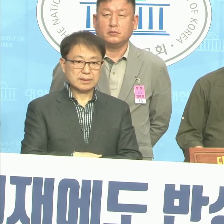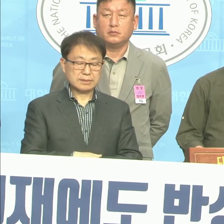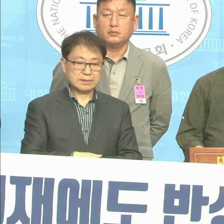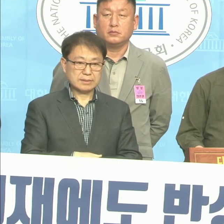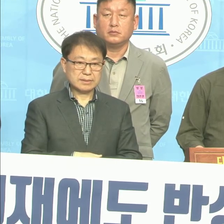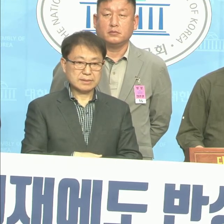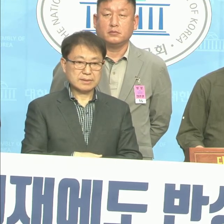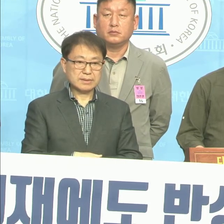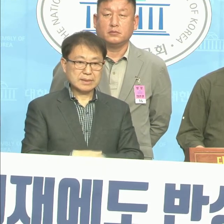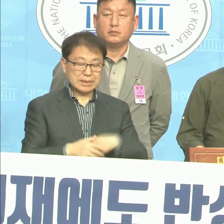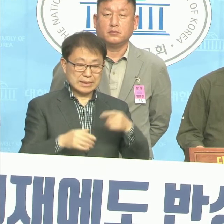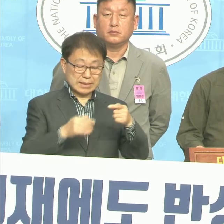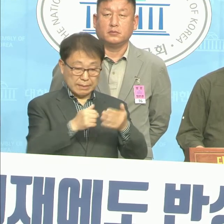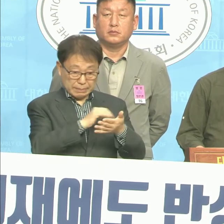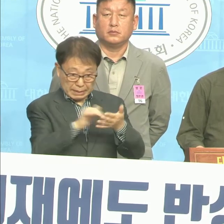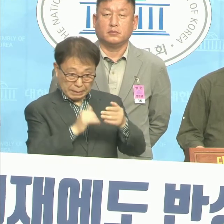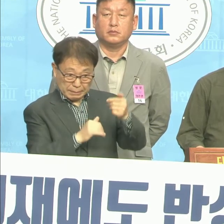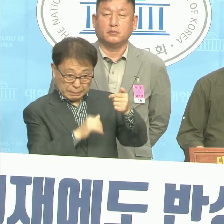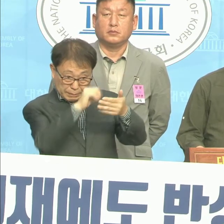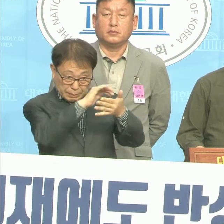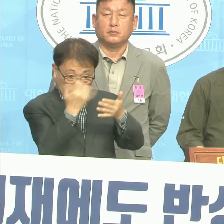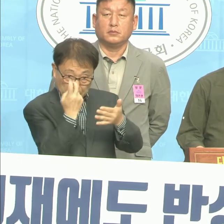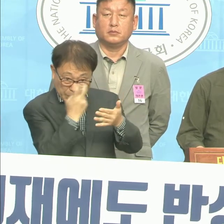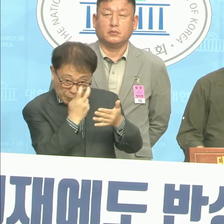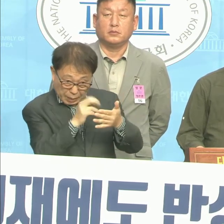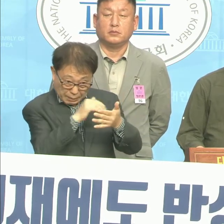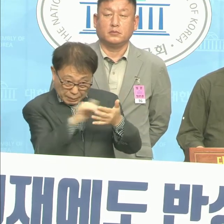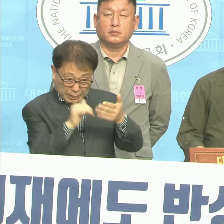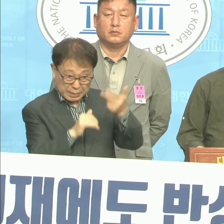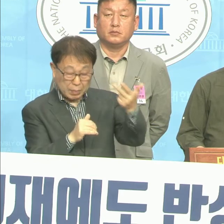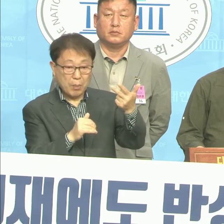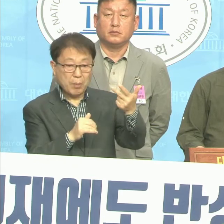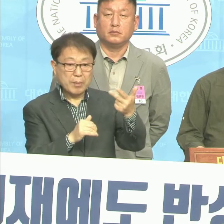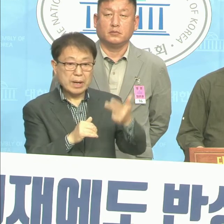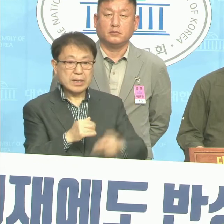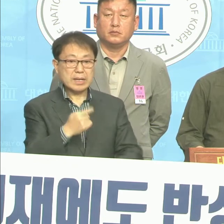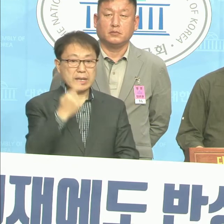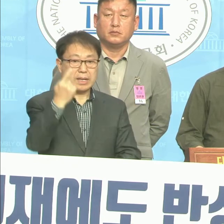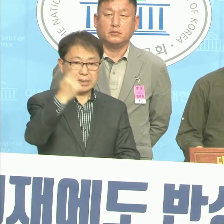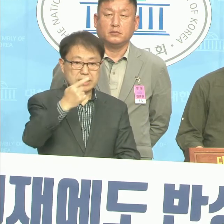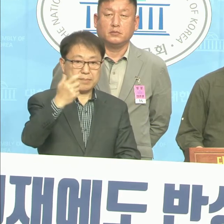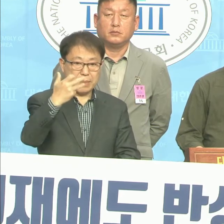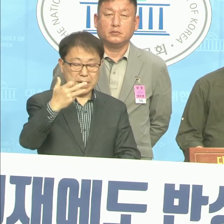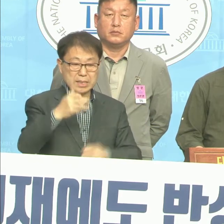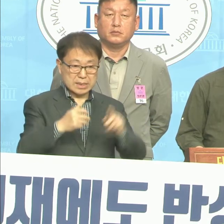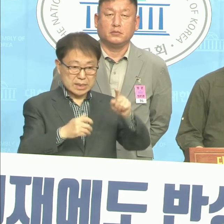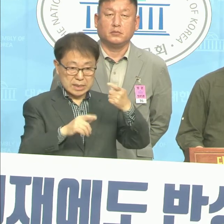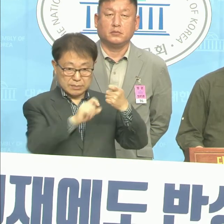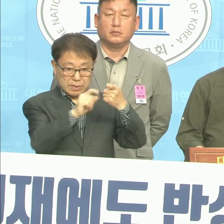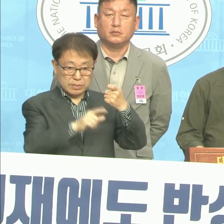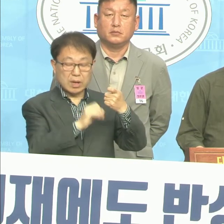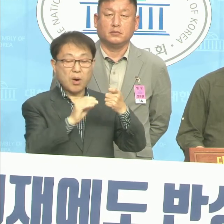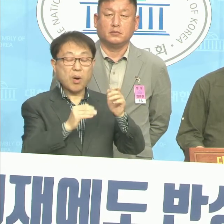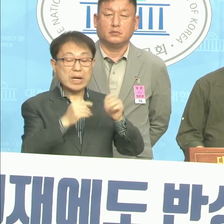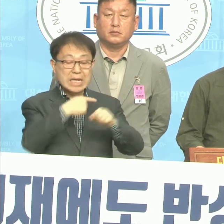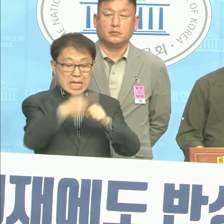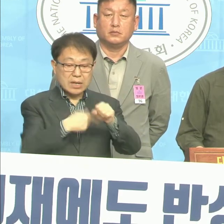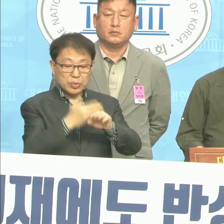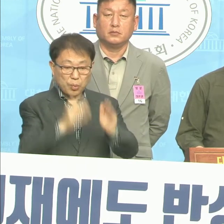없는 7차례에 걸친 직권조사 를 2018년 11월 부터 2019년 11월 까지